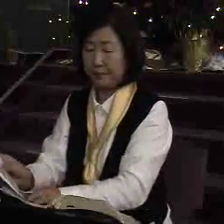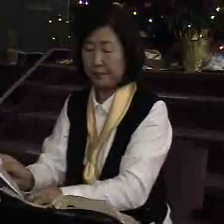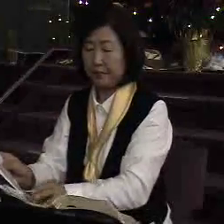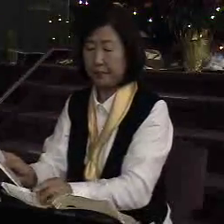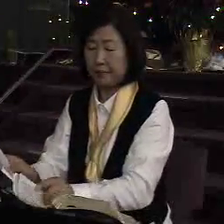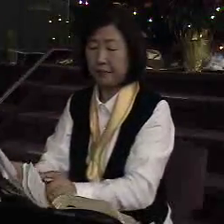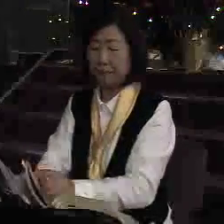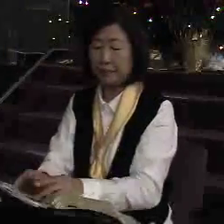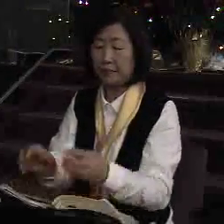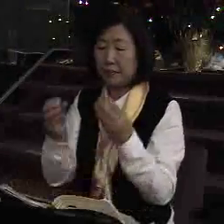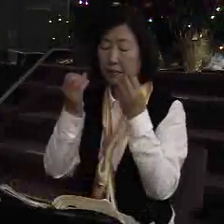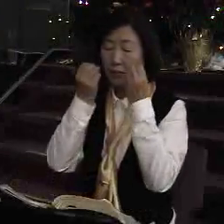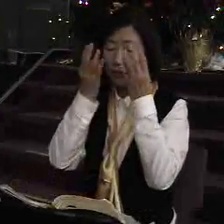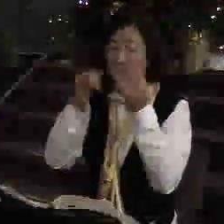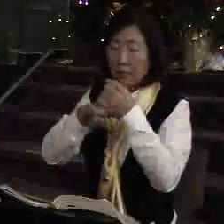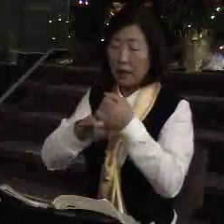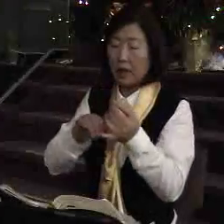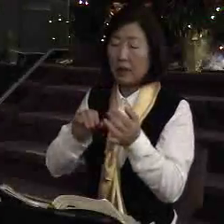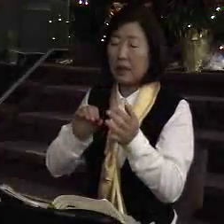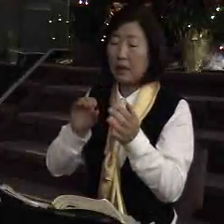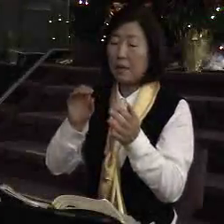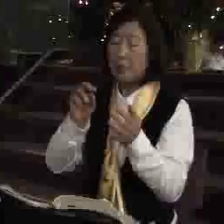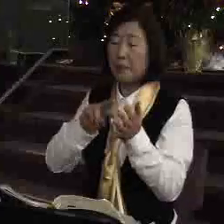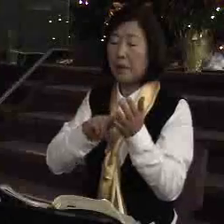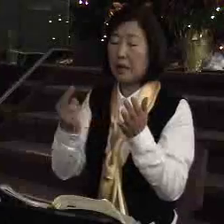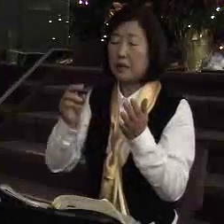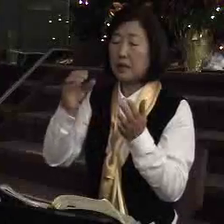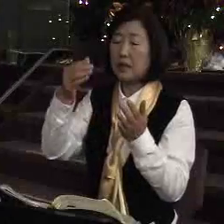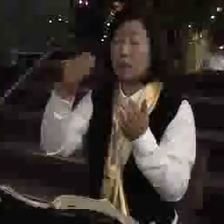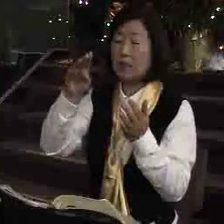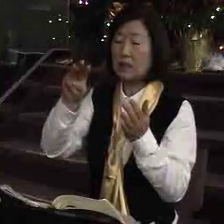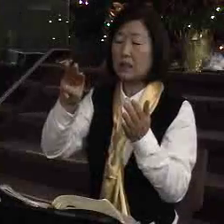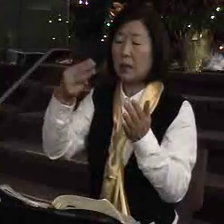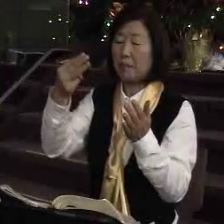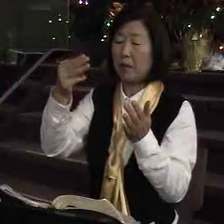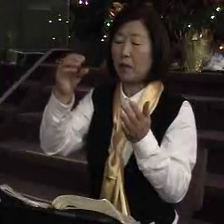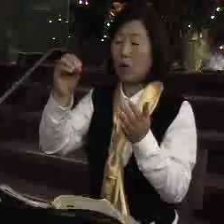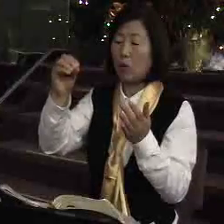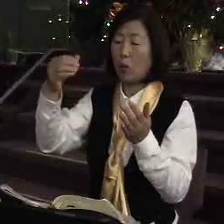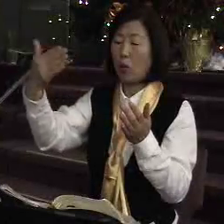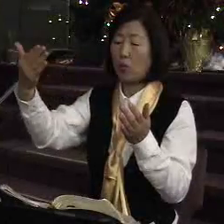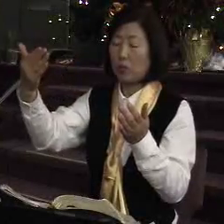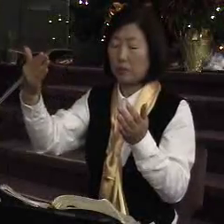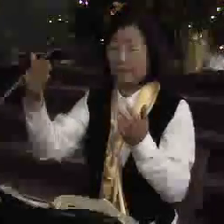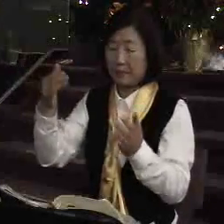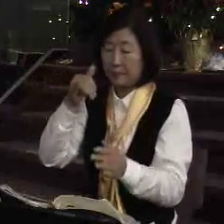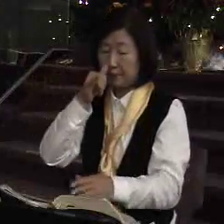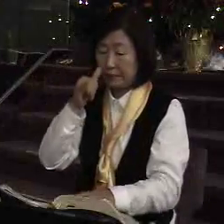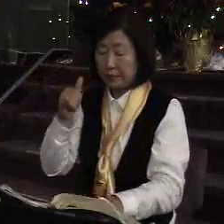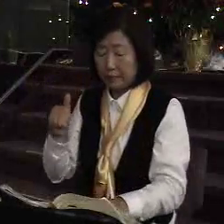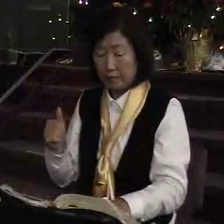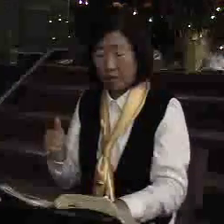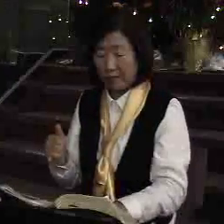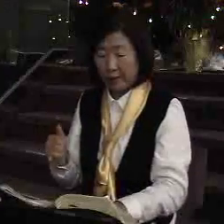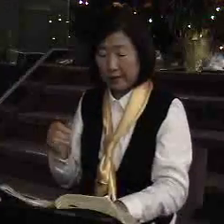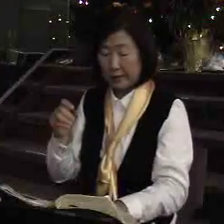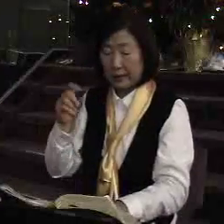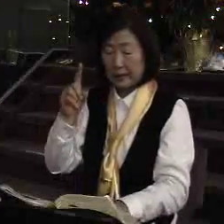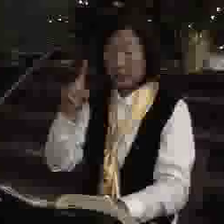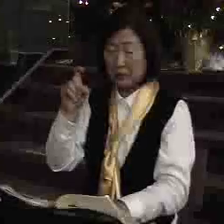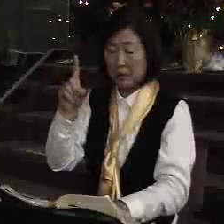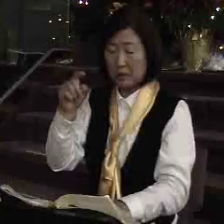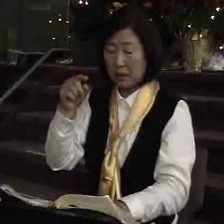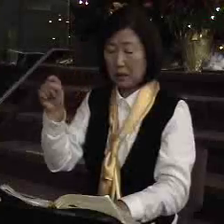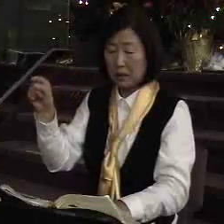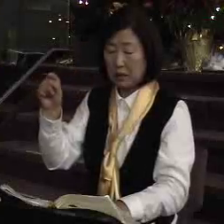성경으로 신약 성경 309면 갈라디아서 6장 11절에서 18절까지의 말씀 찾으셔서